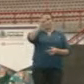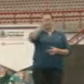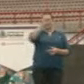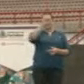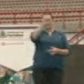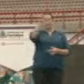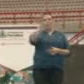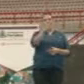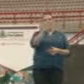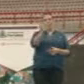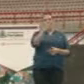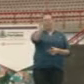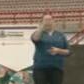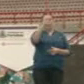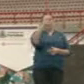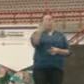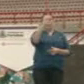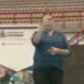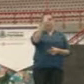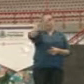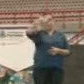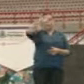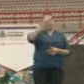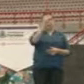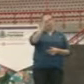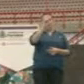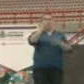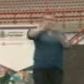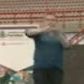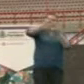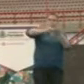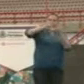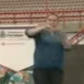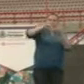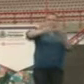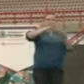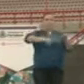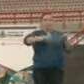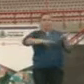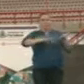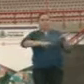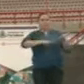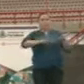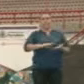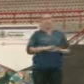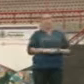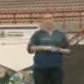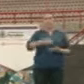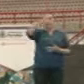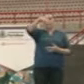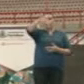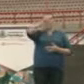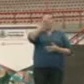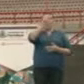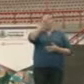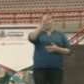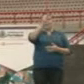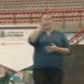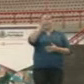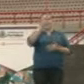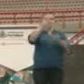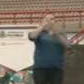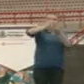Camões e escreve em português. Lá vem Miguel de Cervantes escrevendo em espanhol. Quer dizer, abrimos